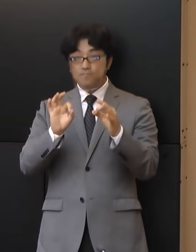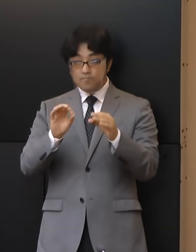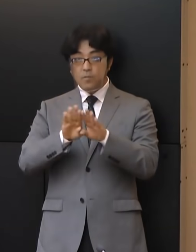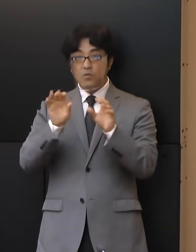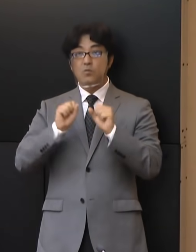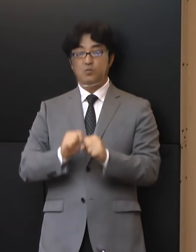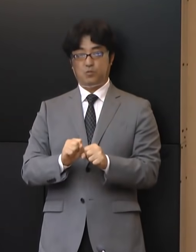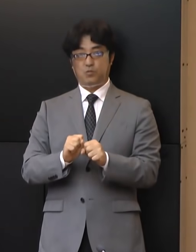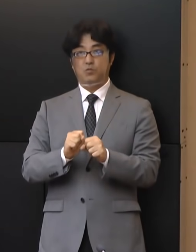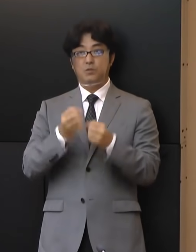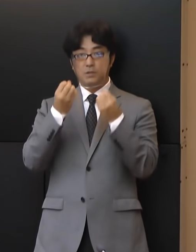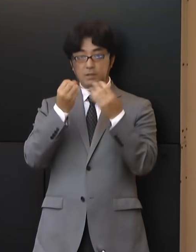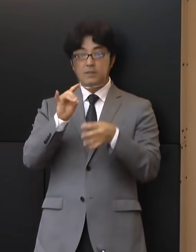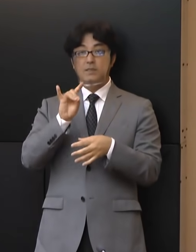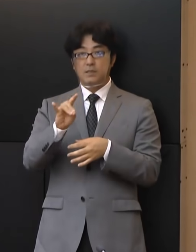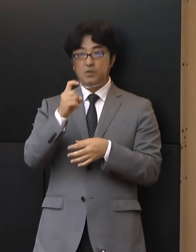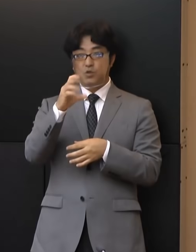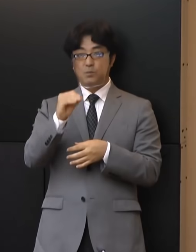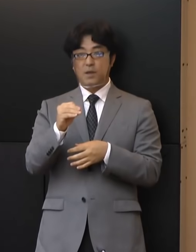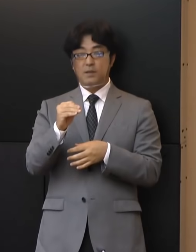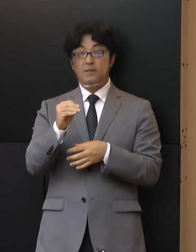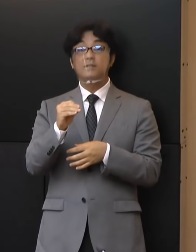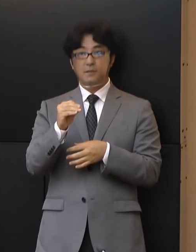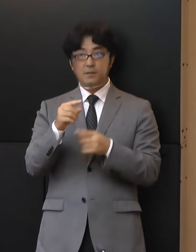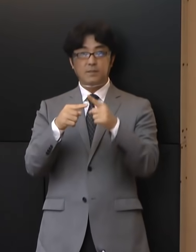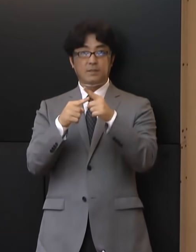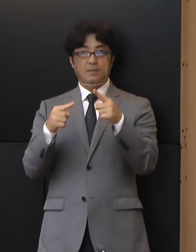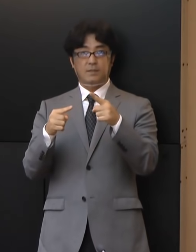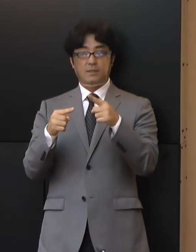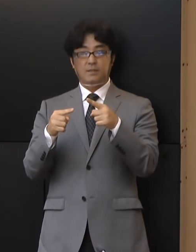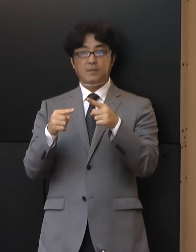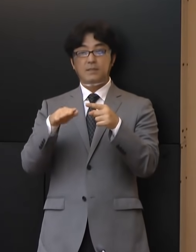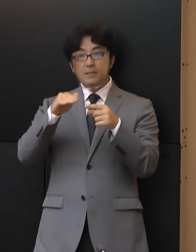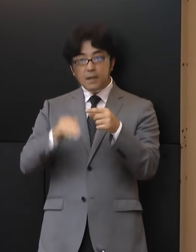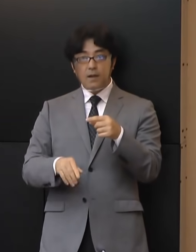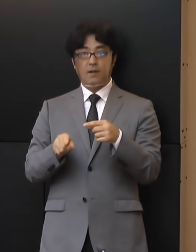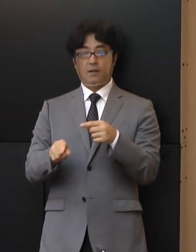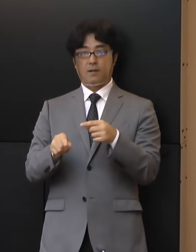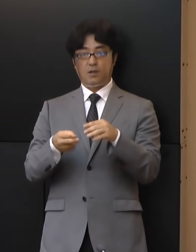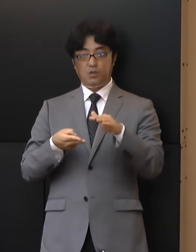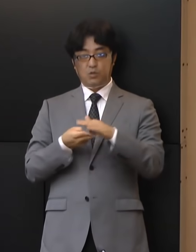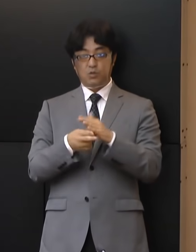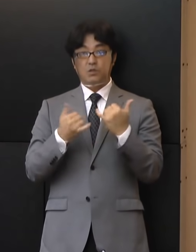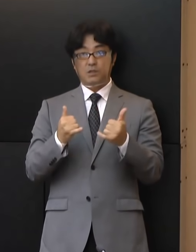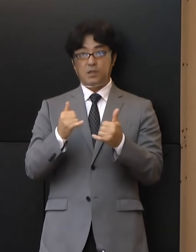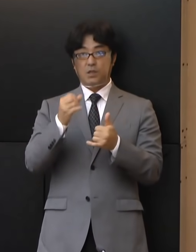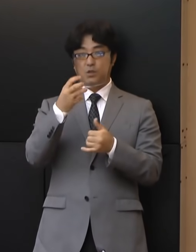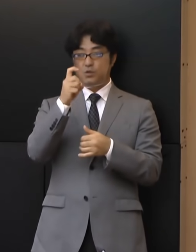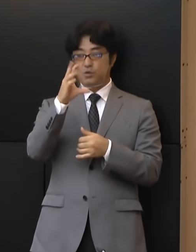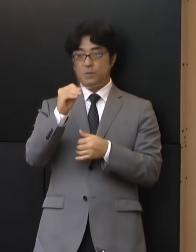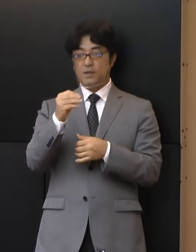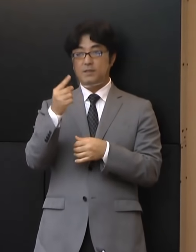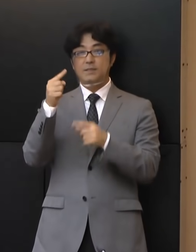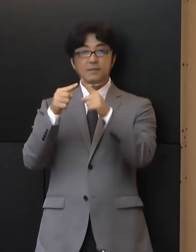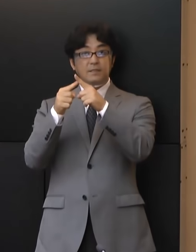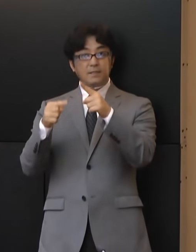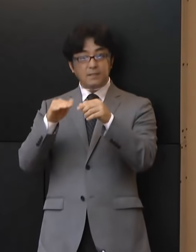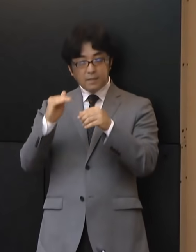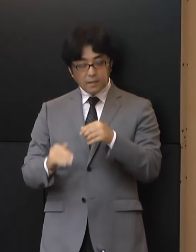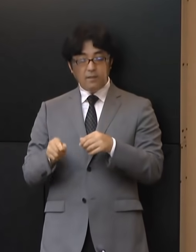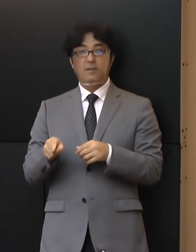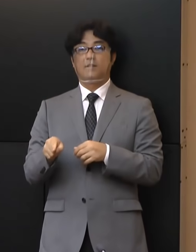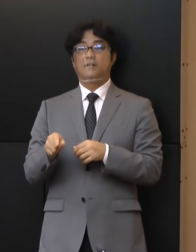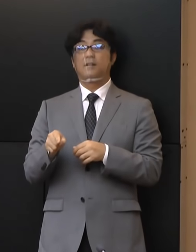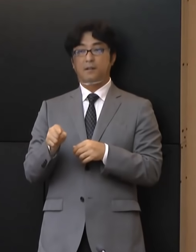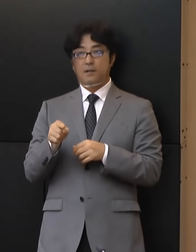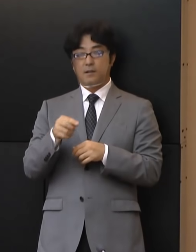10万人当たり1人、週当たり1人未満となっている。入院患者数が10万人当たり1人未満となっている。そして感染経路不明の